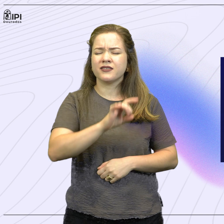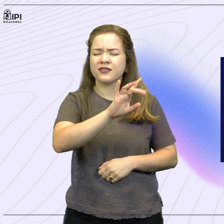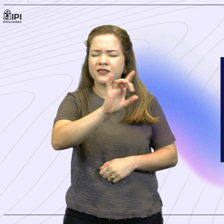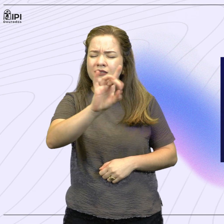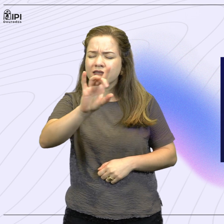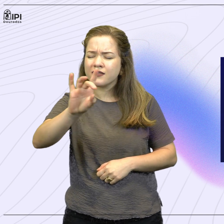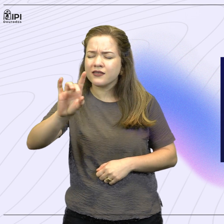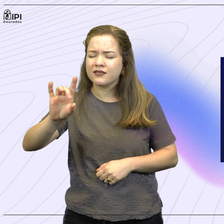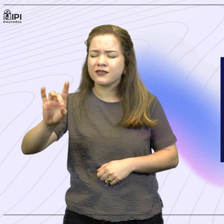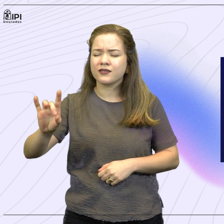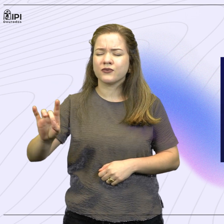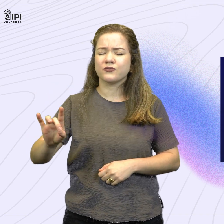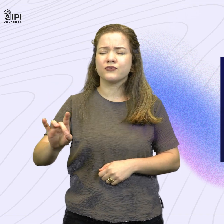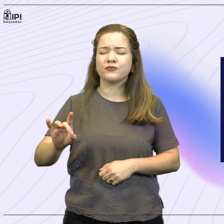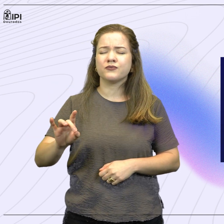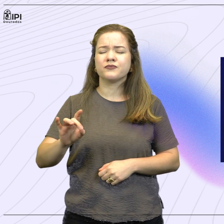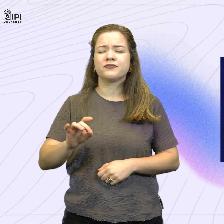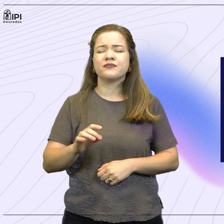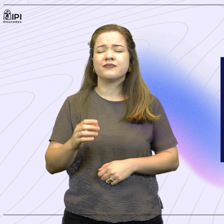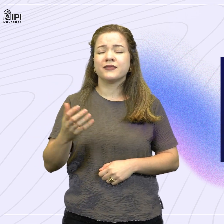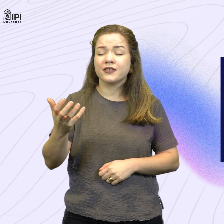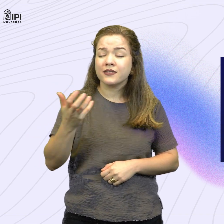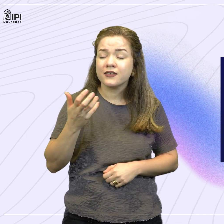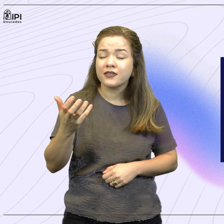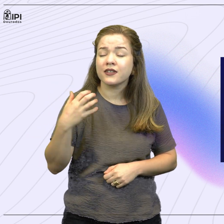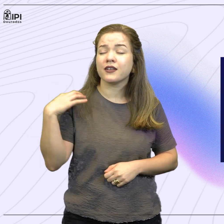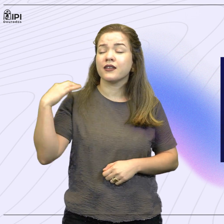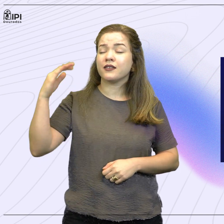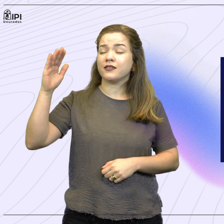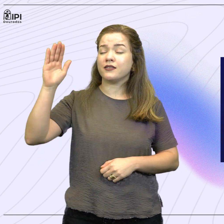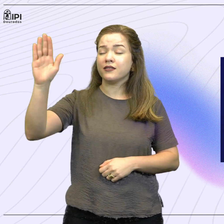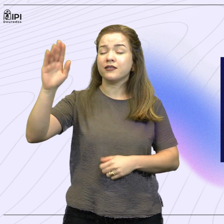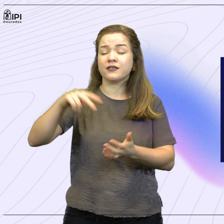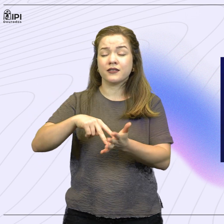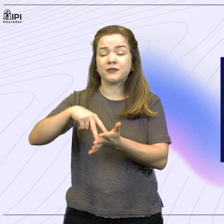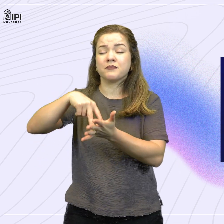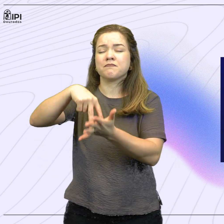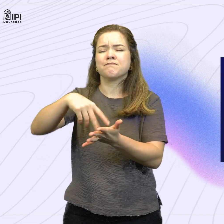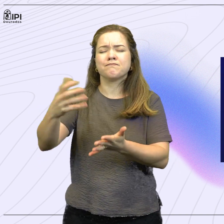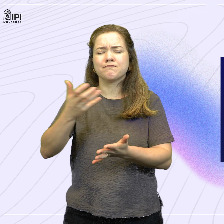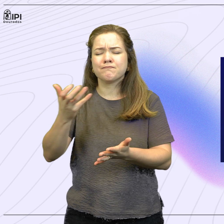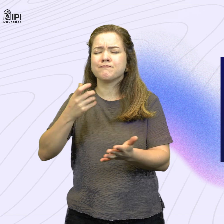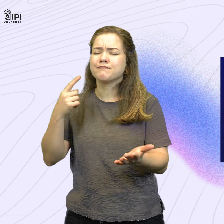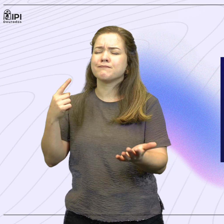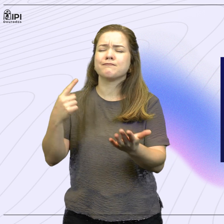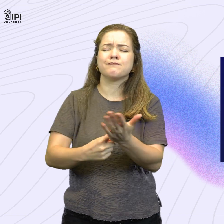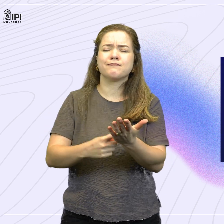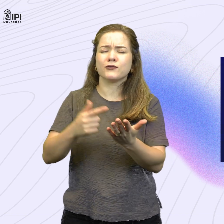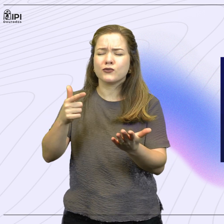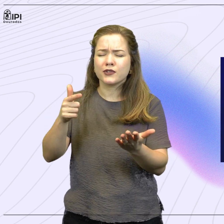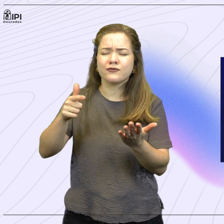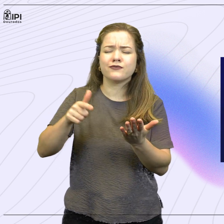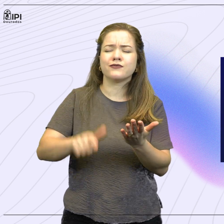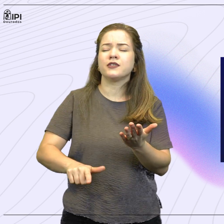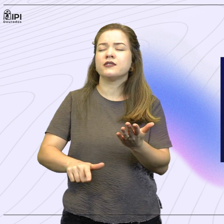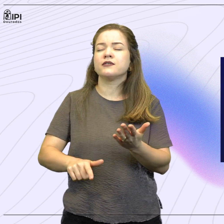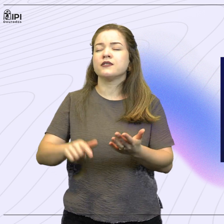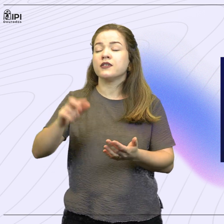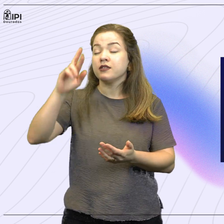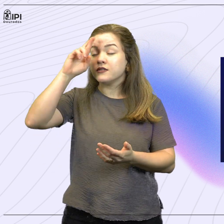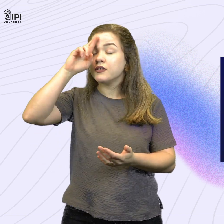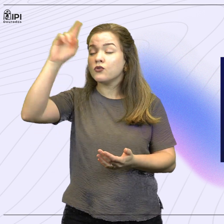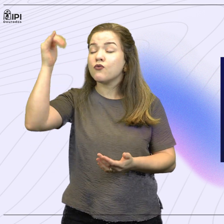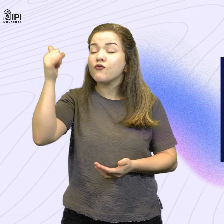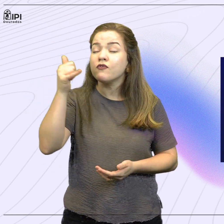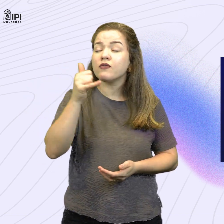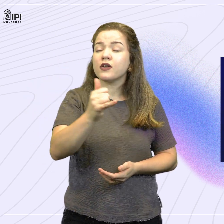aqui, que se colocou à disposição do Senhor, Pai, que está em pé, querendo renovar o seu compromisso contigo, que o Senhor possa confirmar